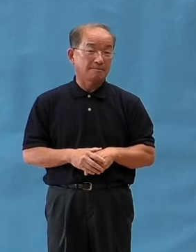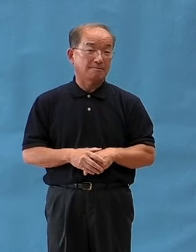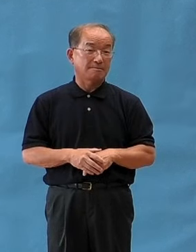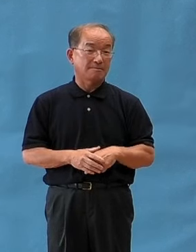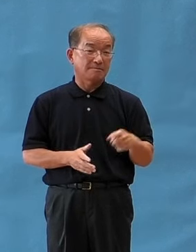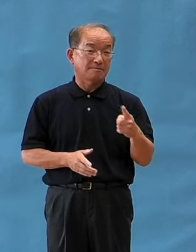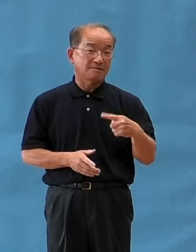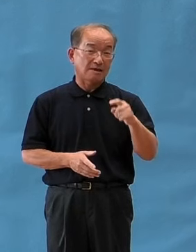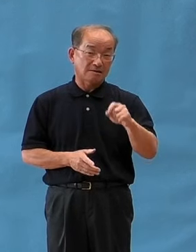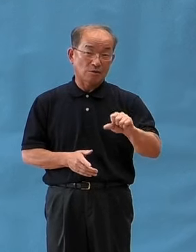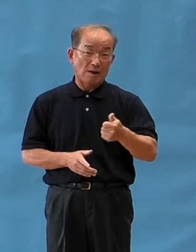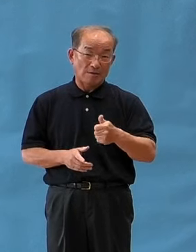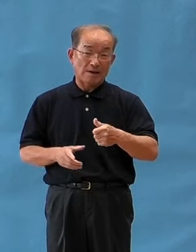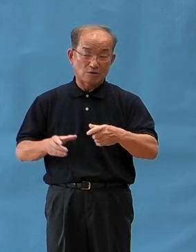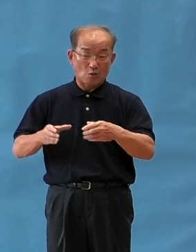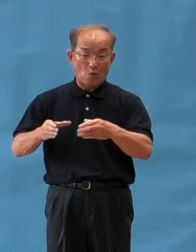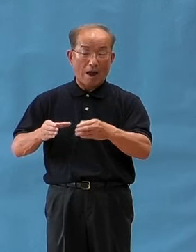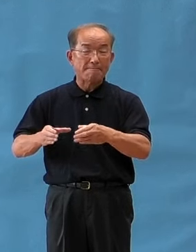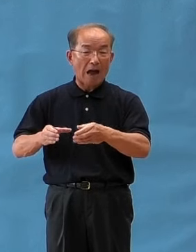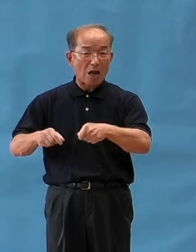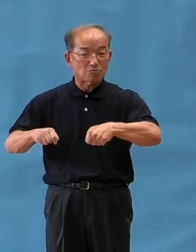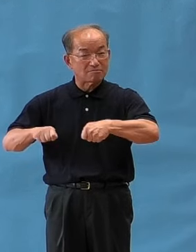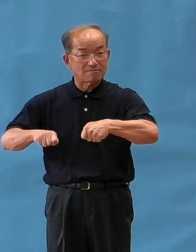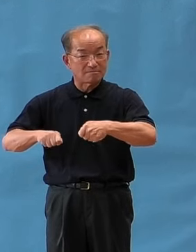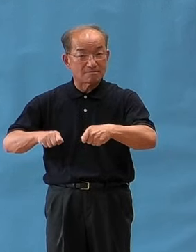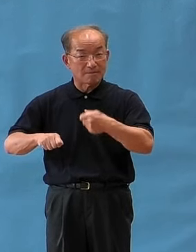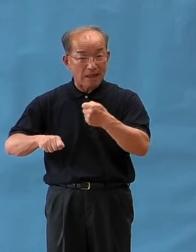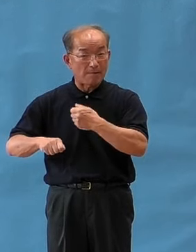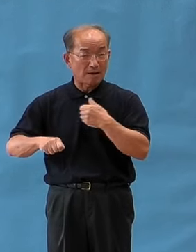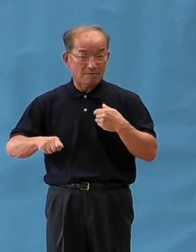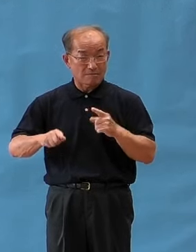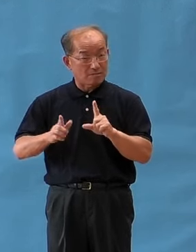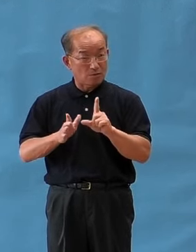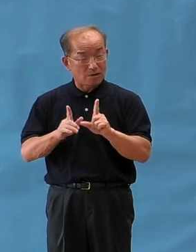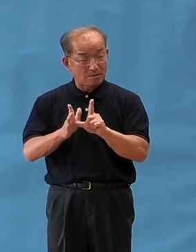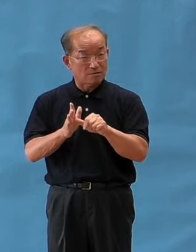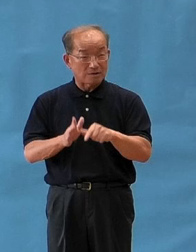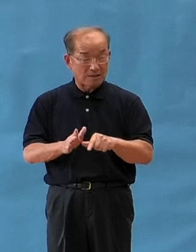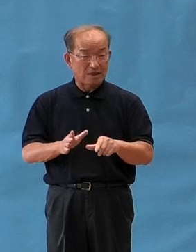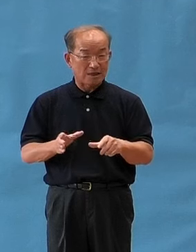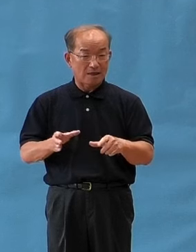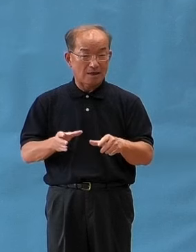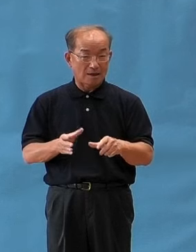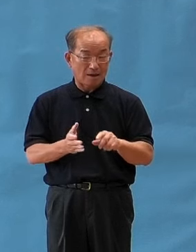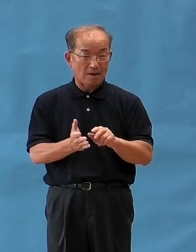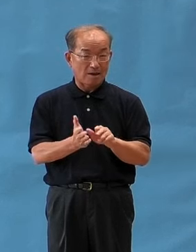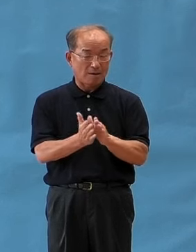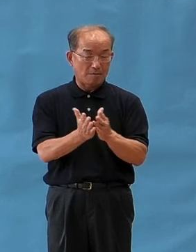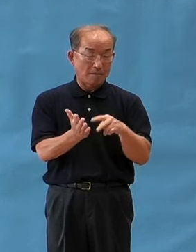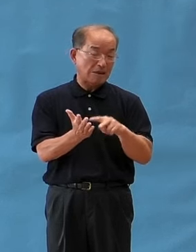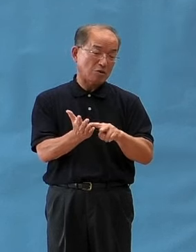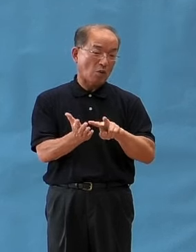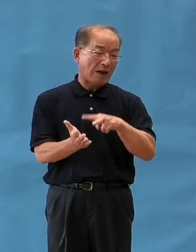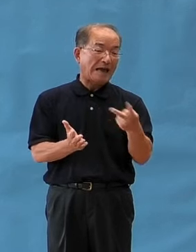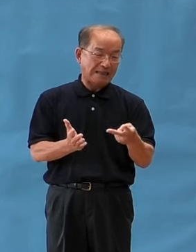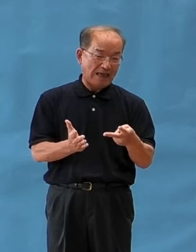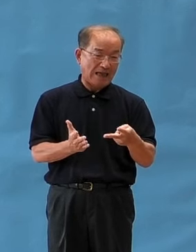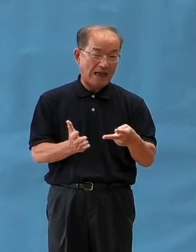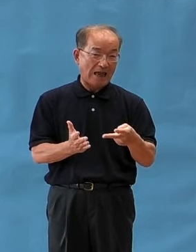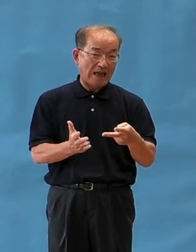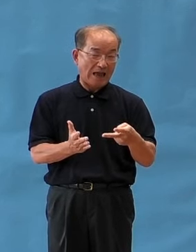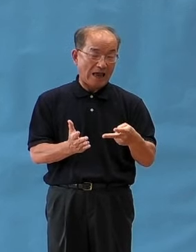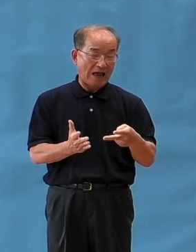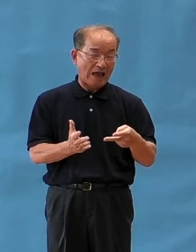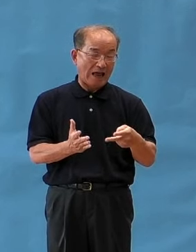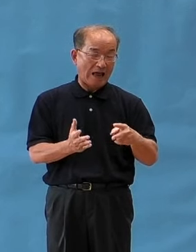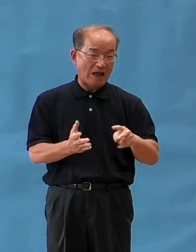1500円のハンバーグ定食が食べれるか食べないかってときに、なんかそのメニュー変えてですよ。ステーキにして3000円出せ